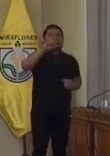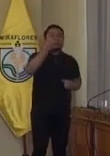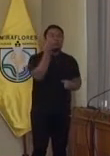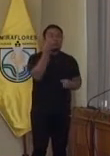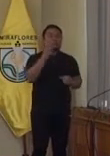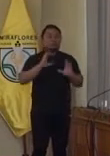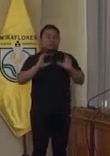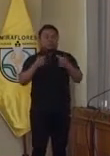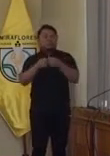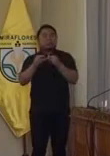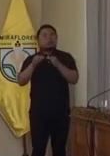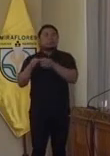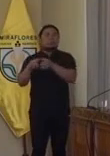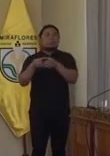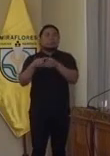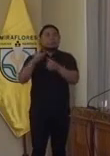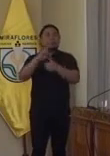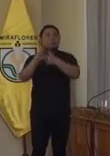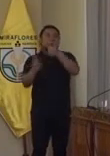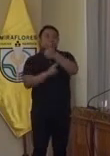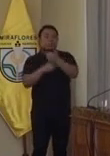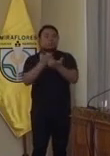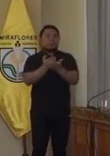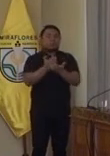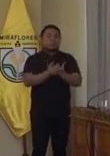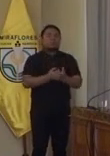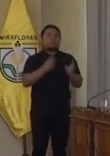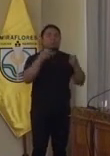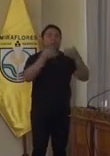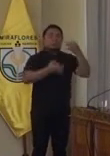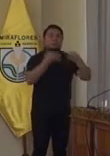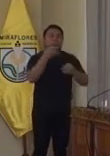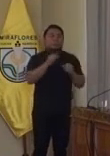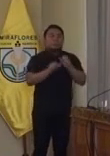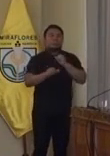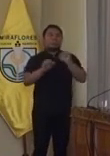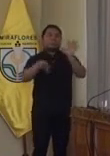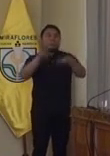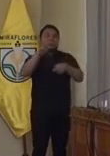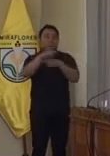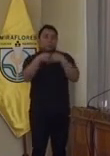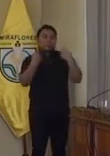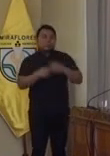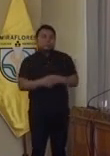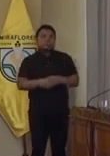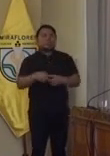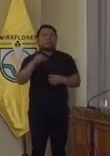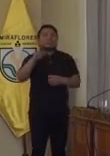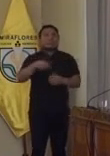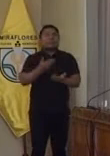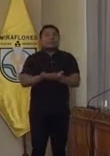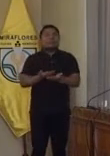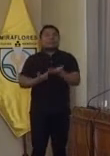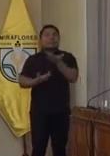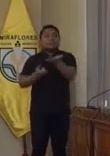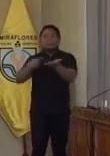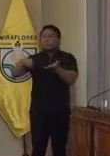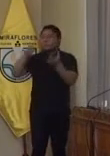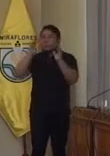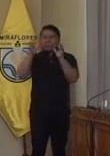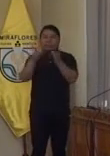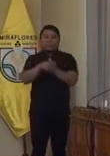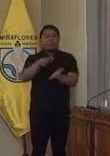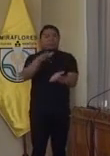la Comisión Conjunta de Regidores de Economía y de Asuntos Jurídicos de fecha 12 de marzo, mediante el que proponen al Consejo aprobar